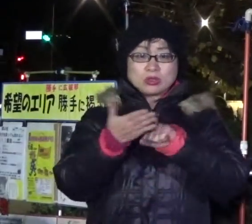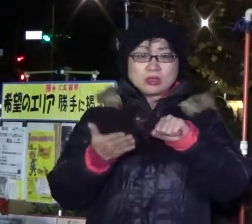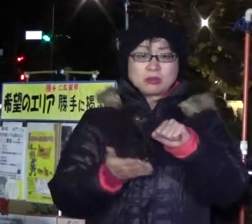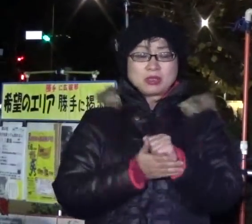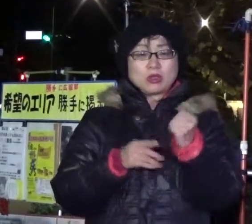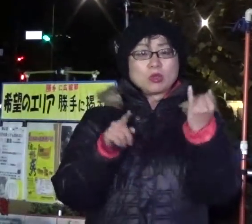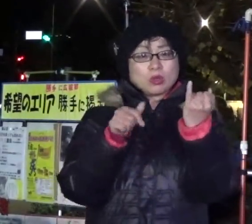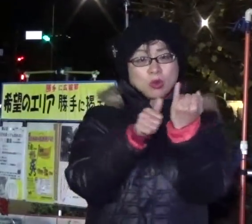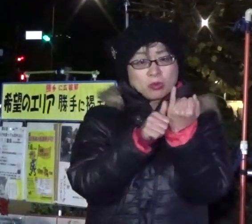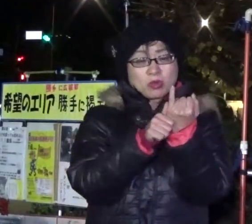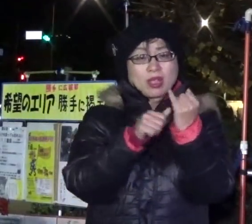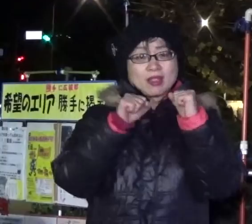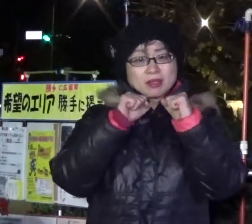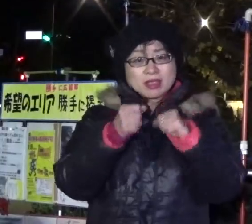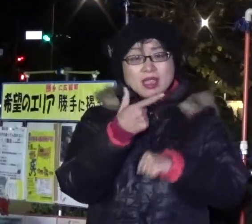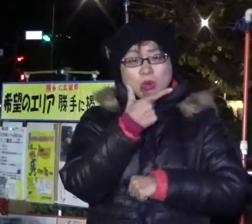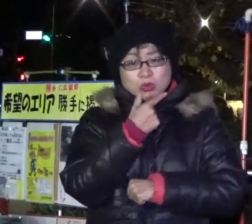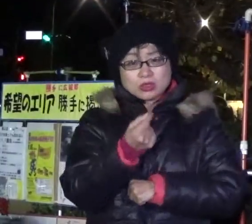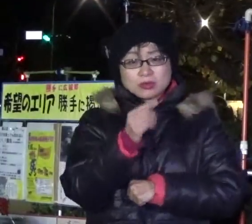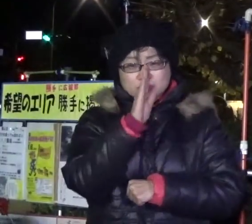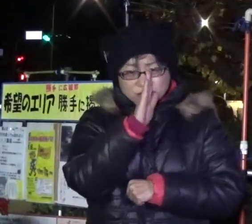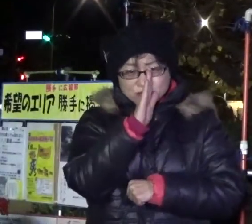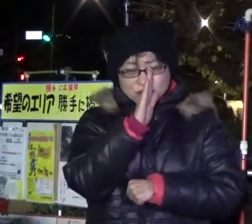って言ってほしいんですよ皆さんに。